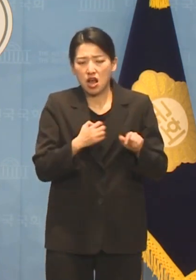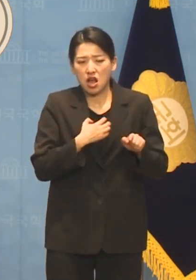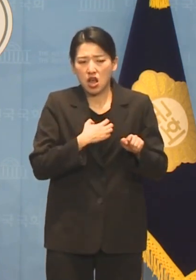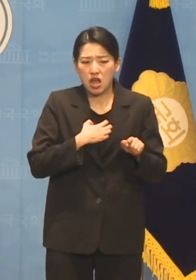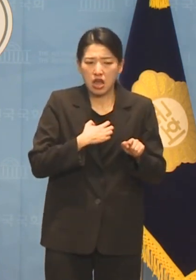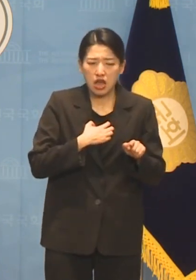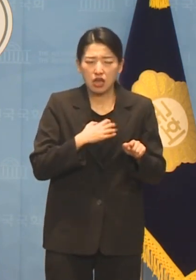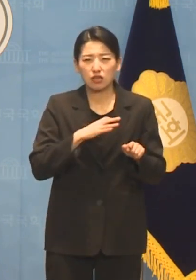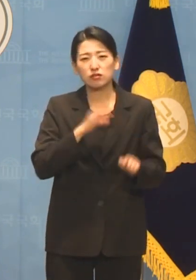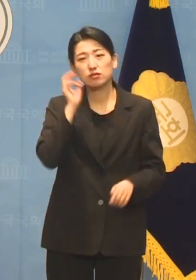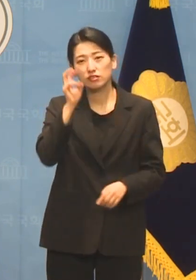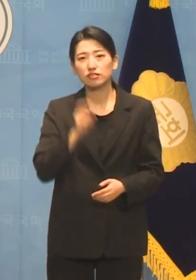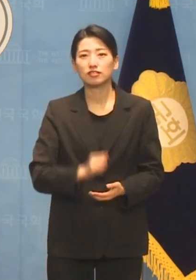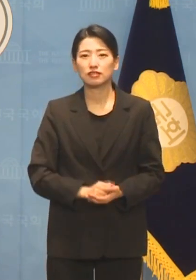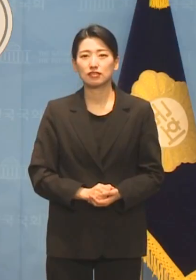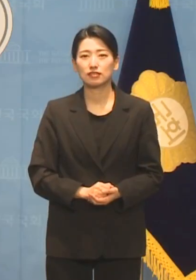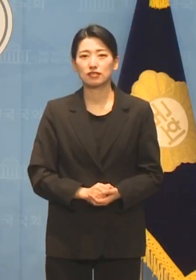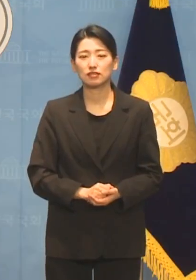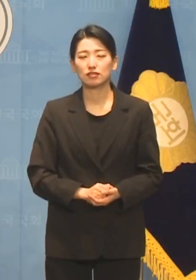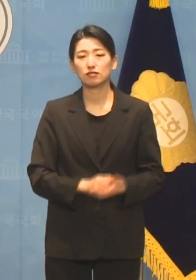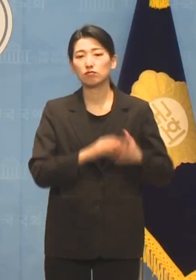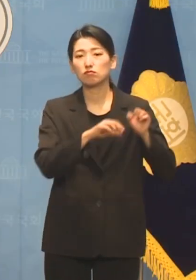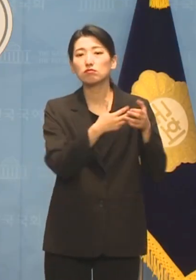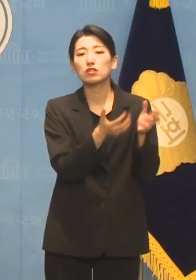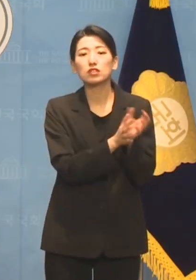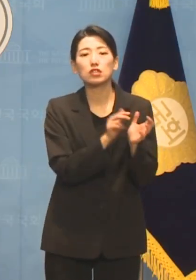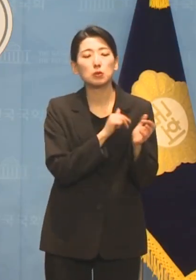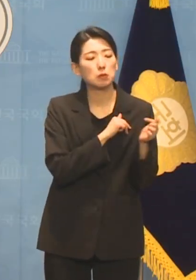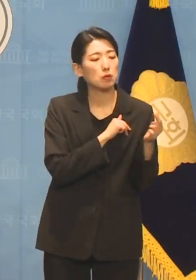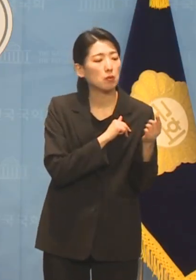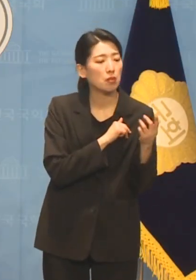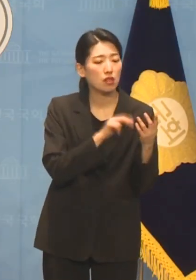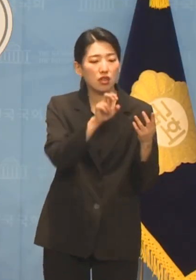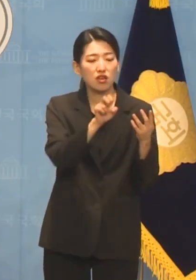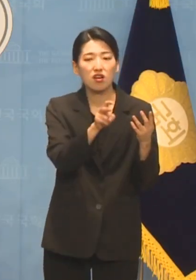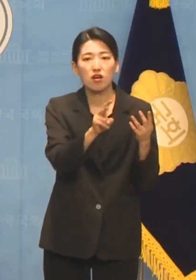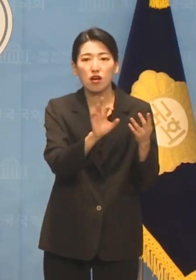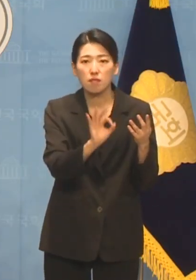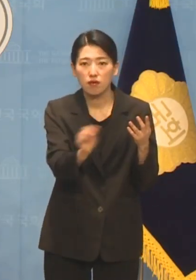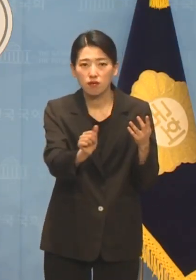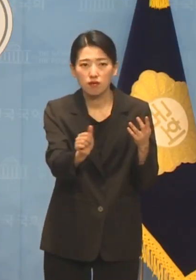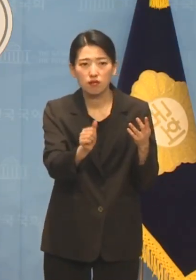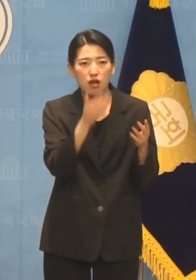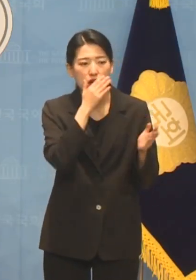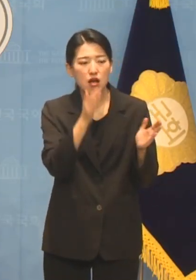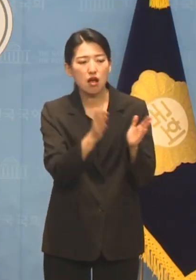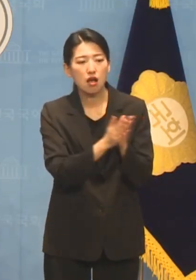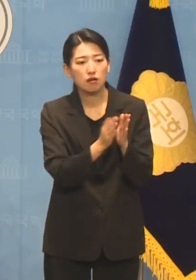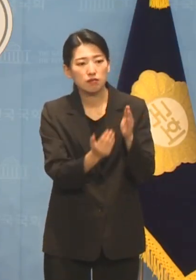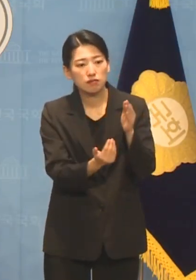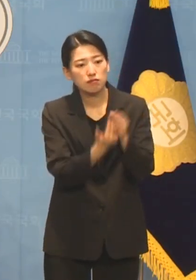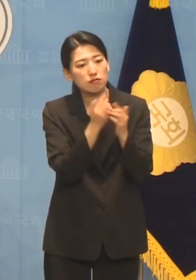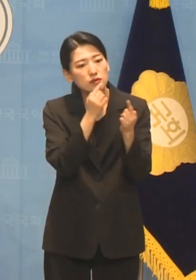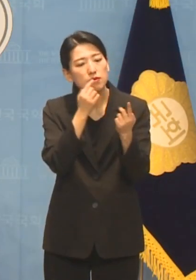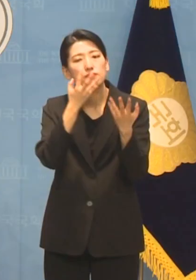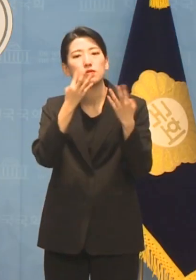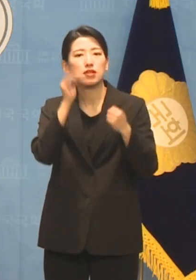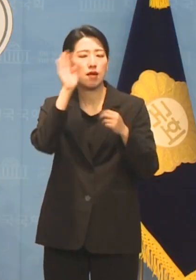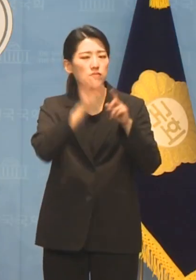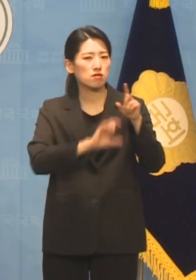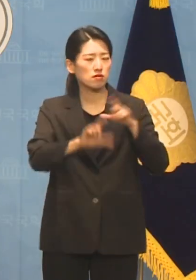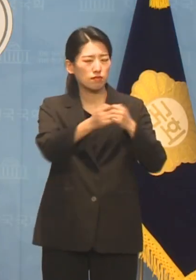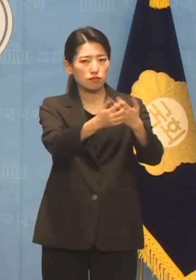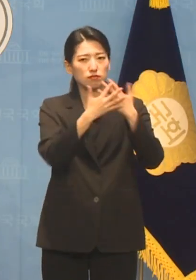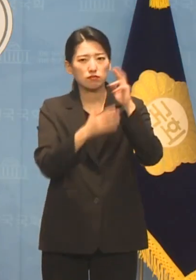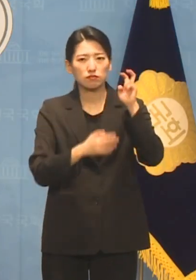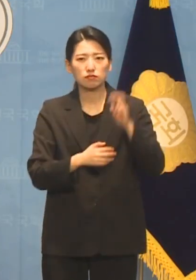드러난 명태균 씨와 국민의힘 인사들의 유착관계만 보더라도 특검을 통해 더 많은 진실이 드러날 것임이 분명합니다.